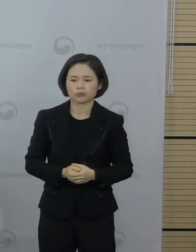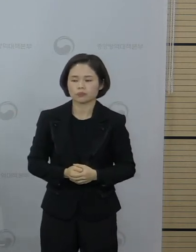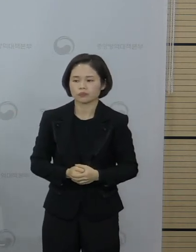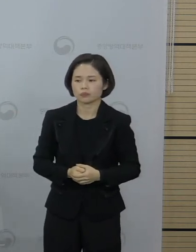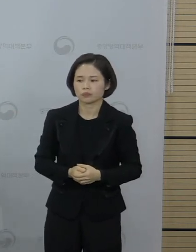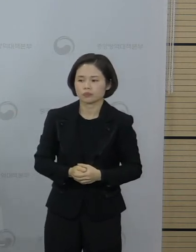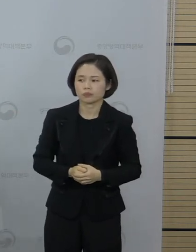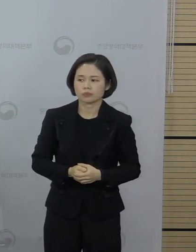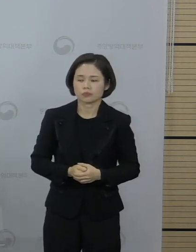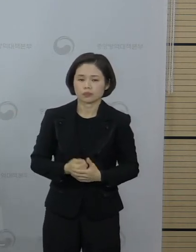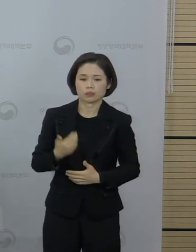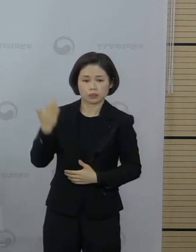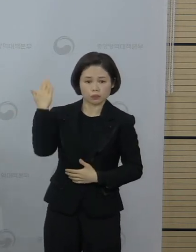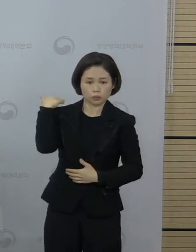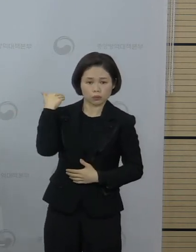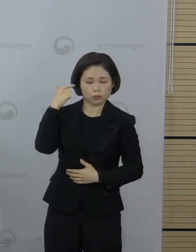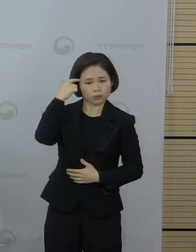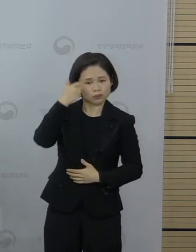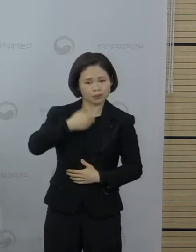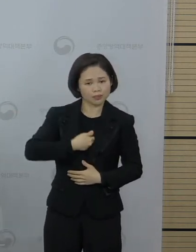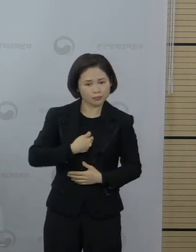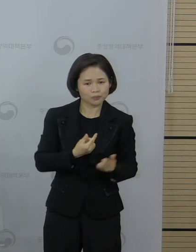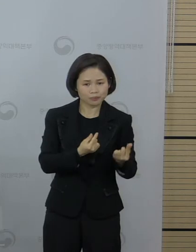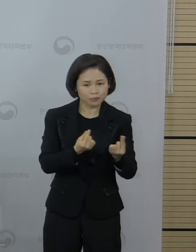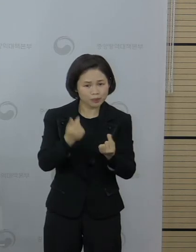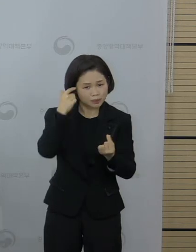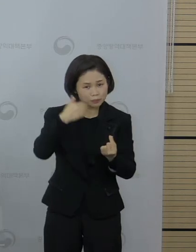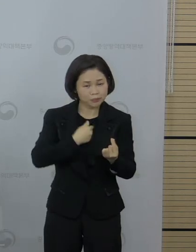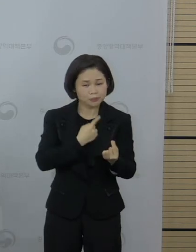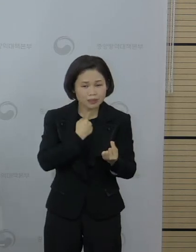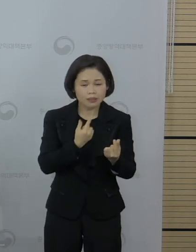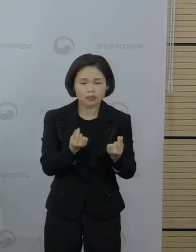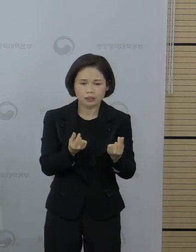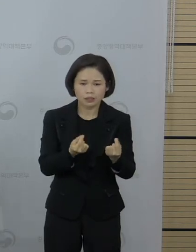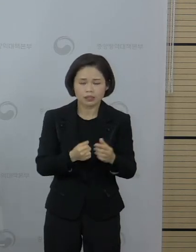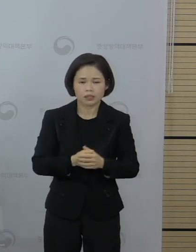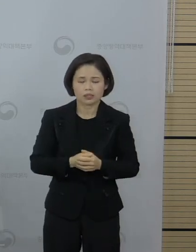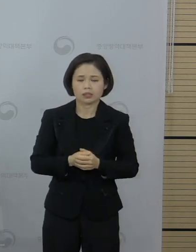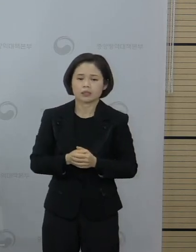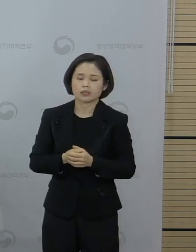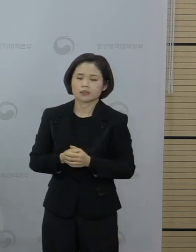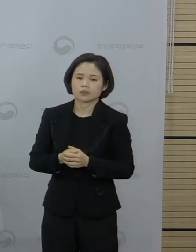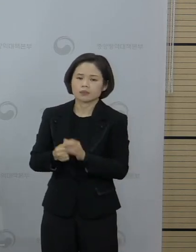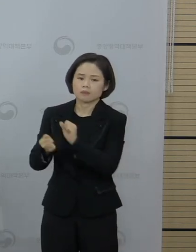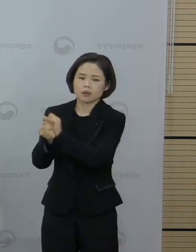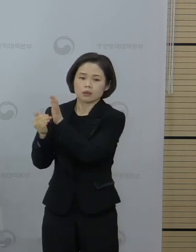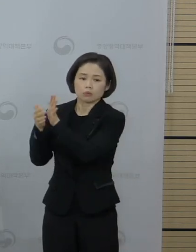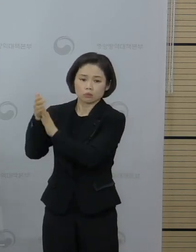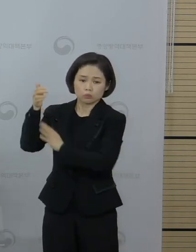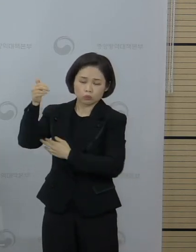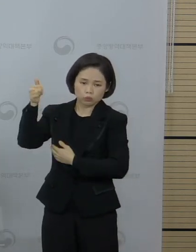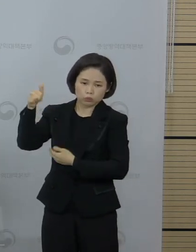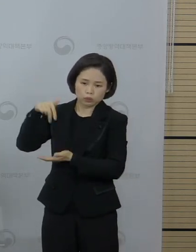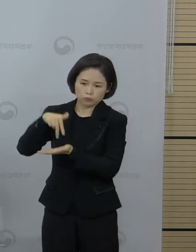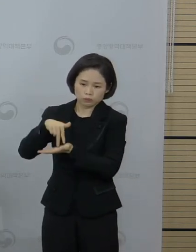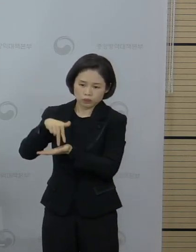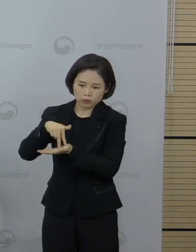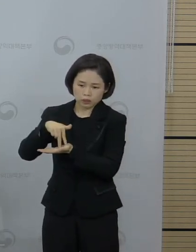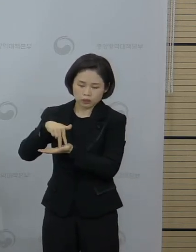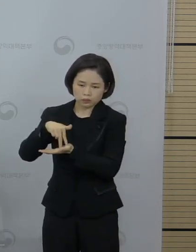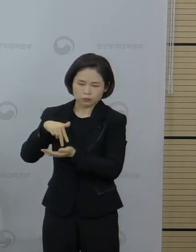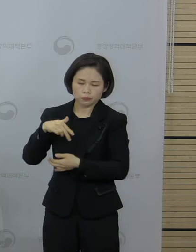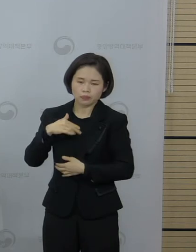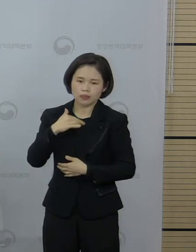지난번에도 유사한 질문을 주신 기억이 있습니다만, 저희 방역 당국으로서는 일단